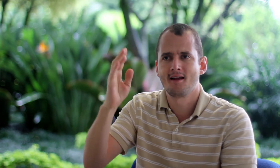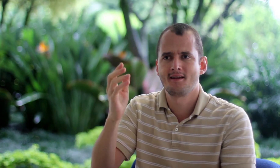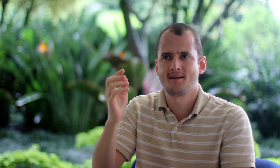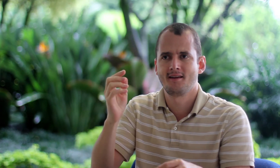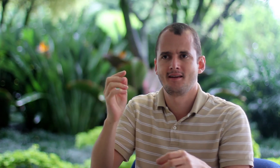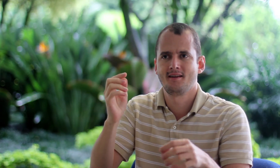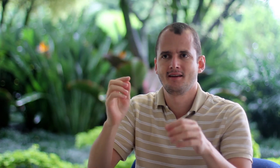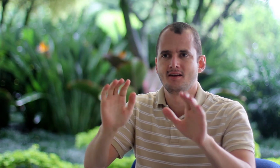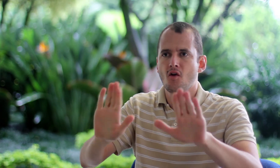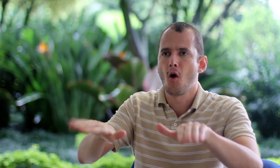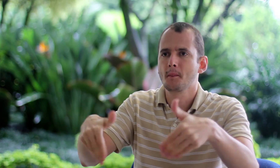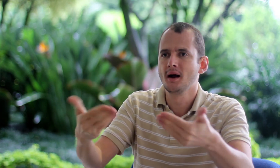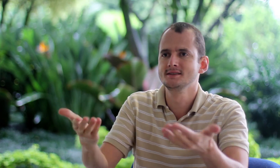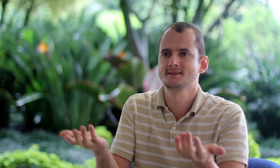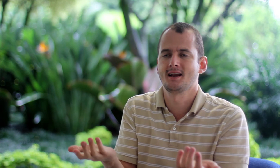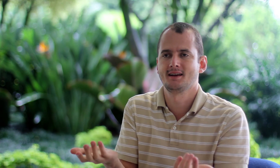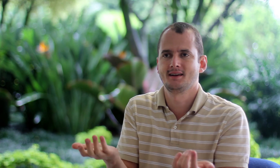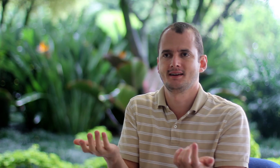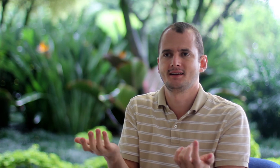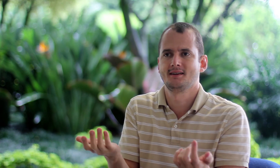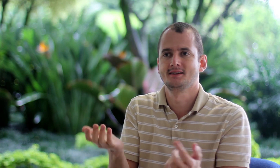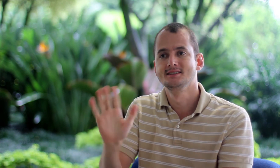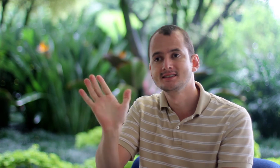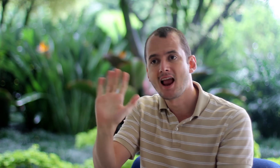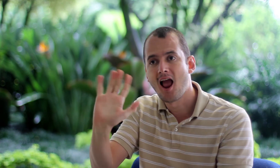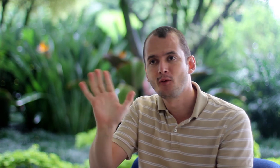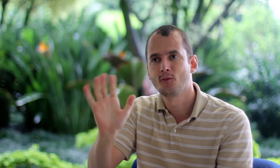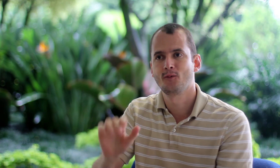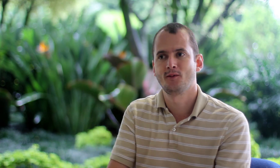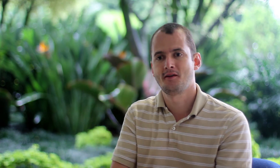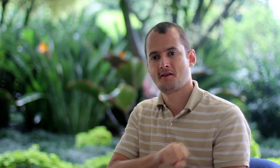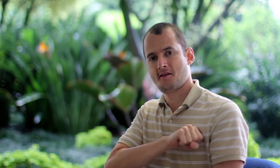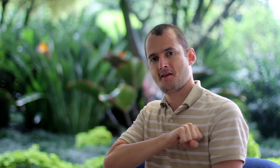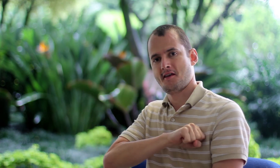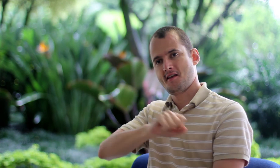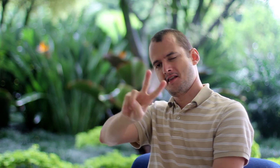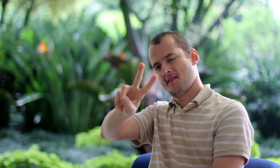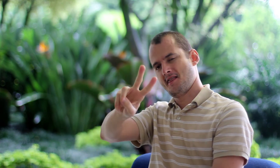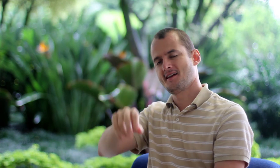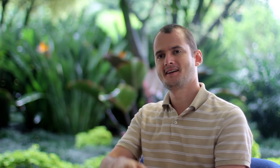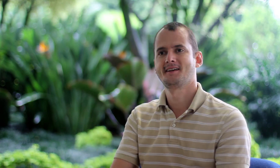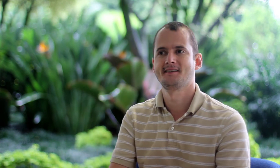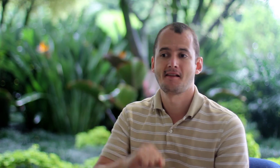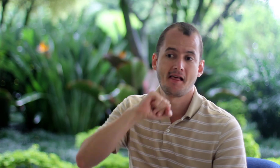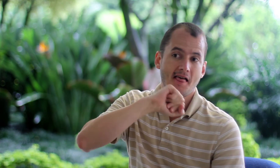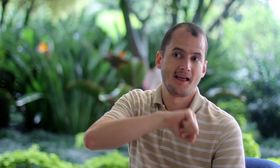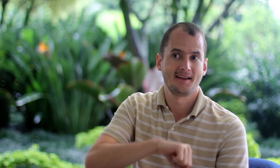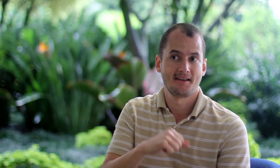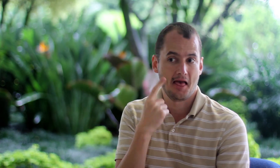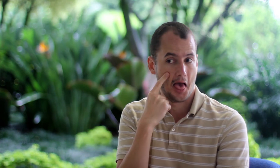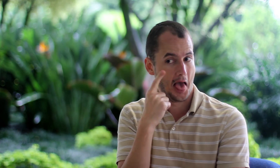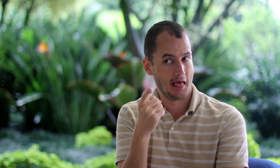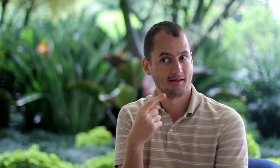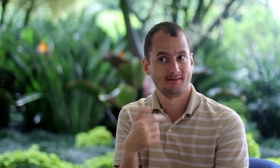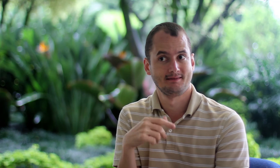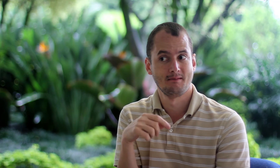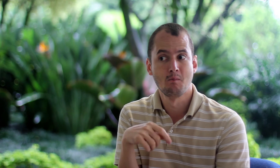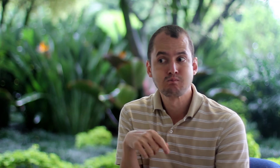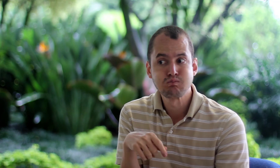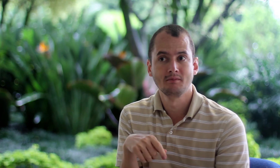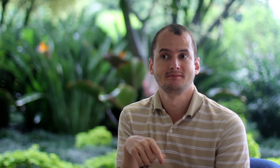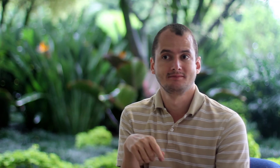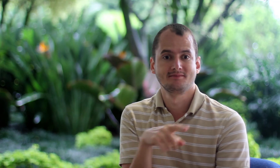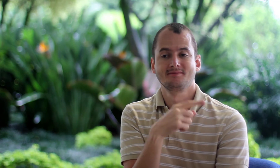de señas. Miren, hola, ¿cómo estás? Chao, parcero. Ey,